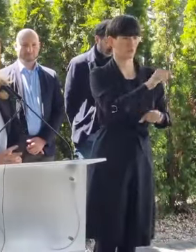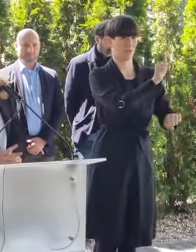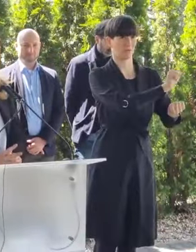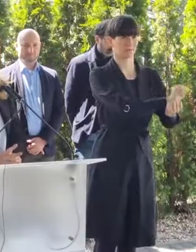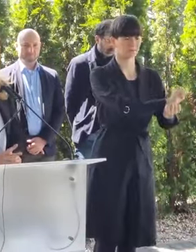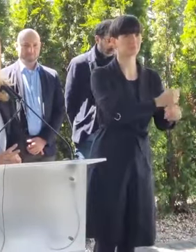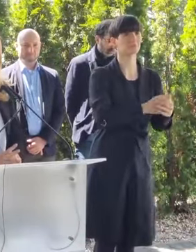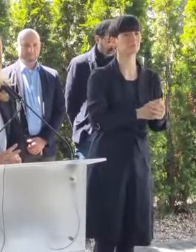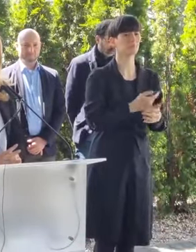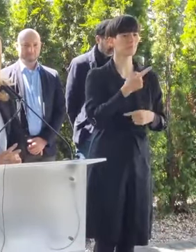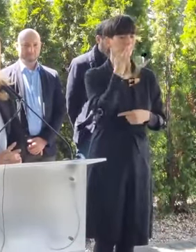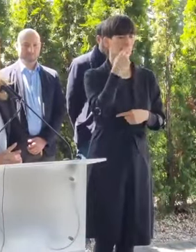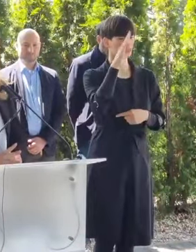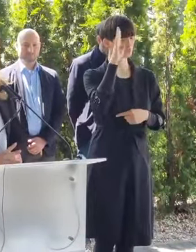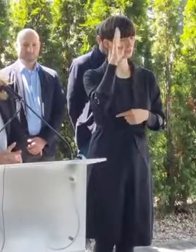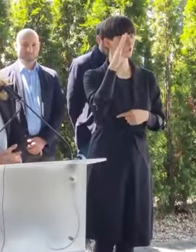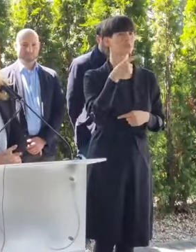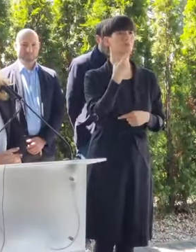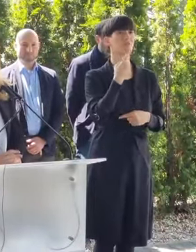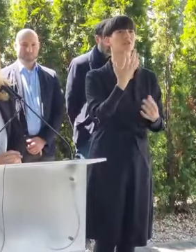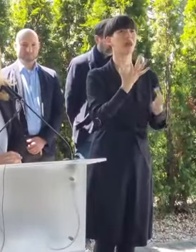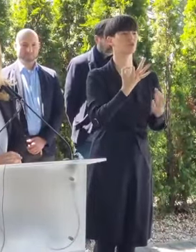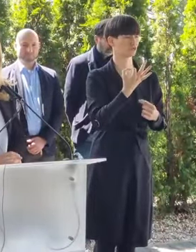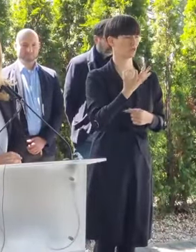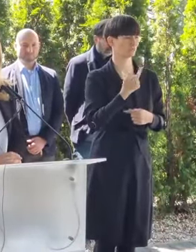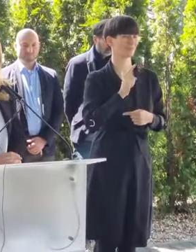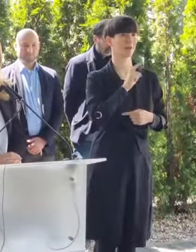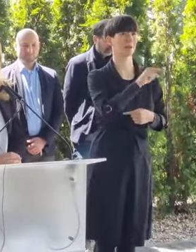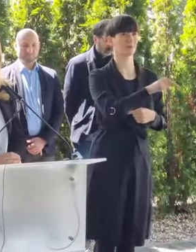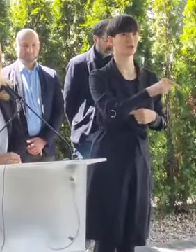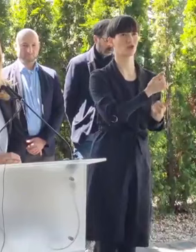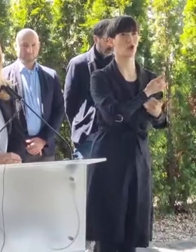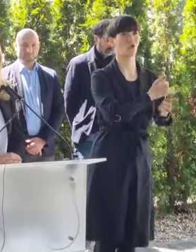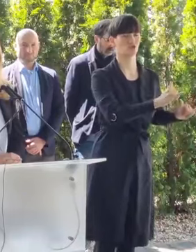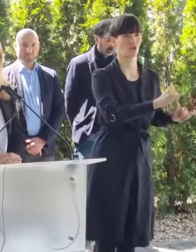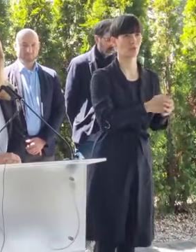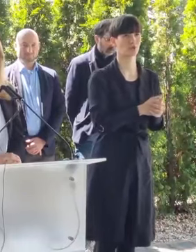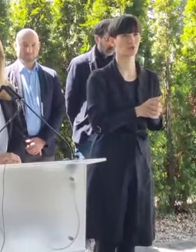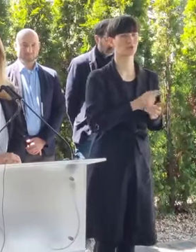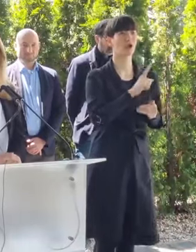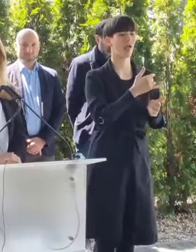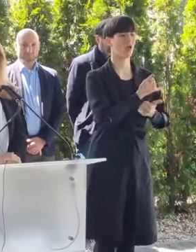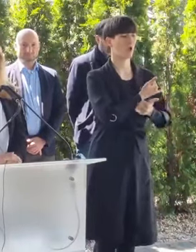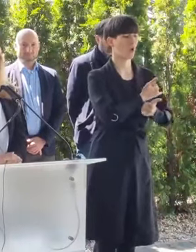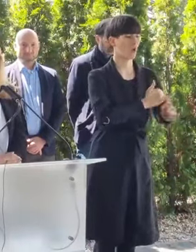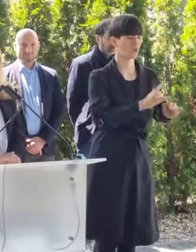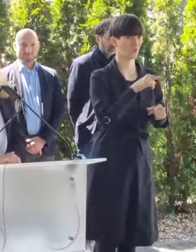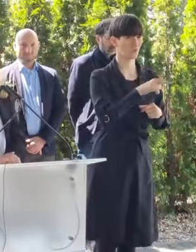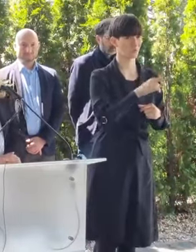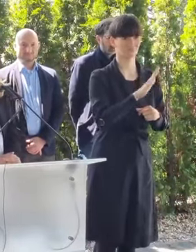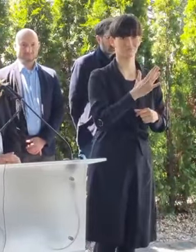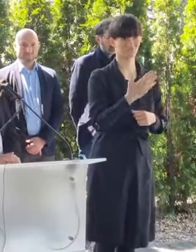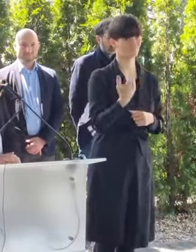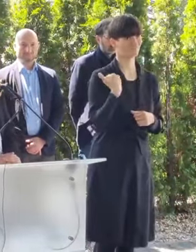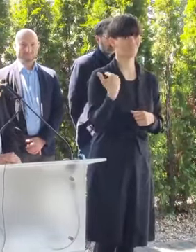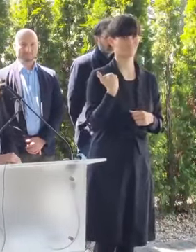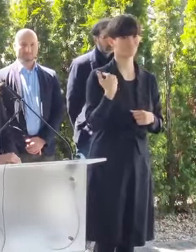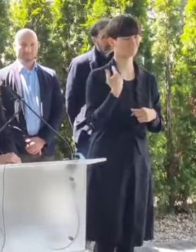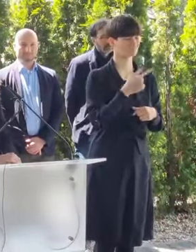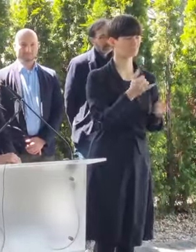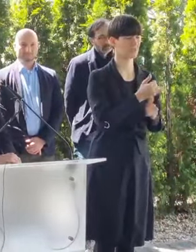vysvetlenie, ktoré im Rusi povedali, keď tam prišli, bolo, že ich prišli oslobodiť. To oslobodenie ale malo podobu krutého trýznenia v